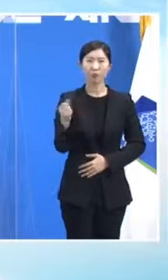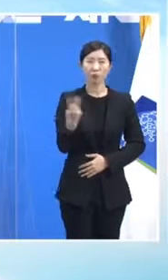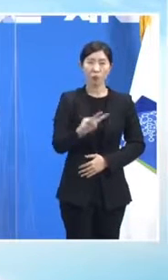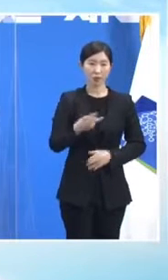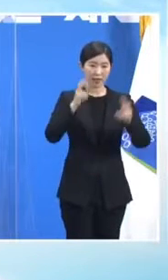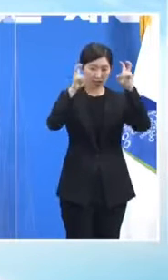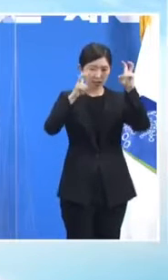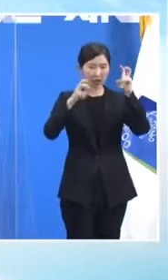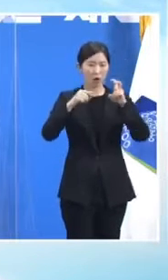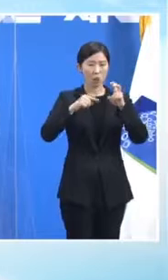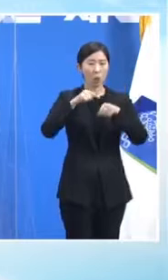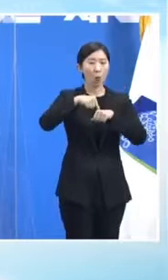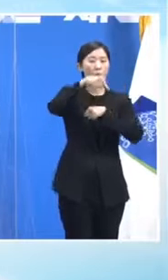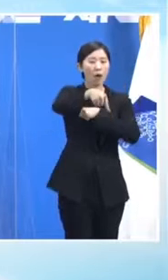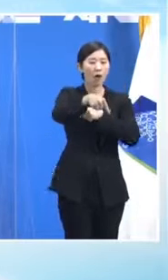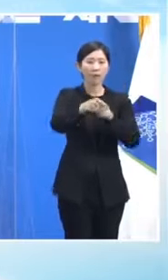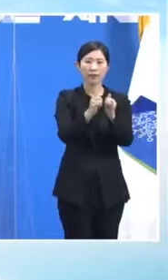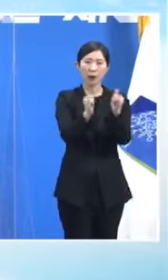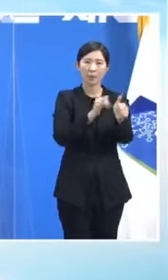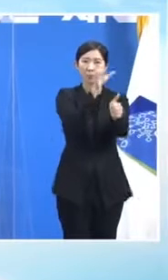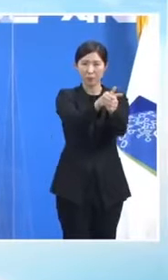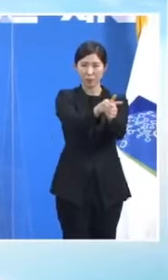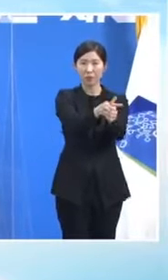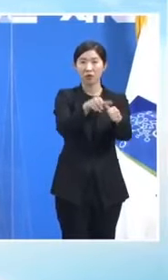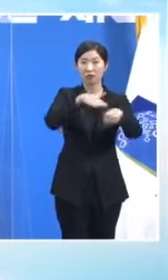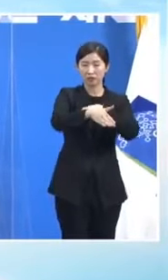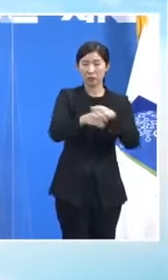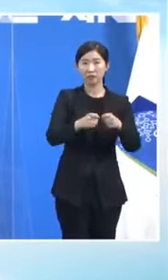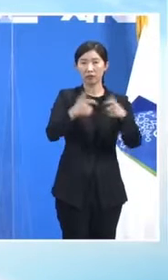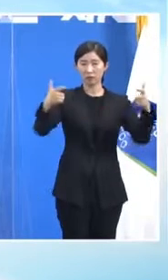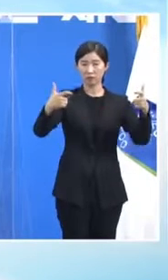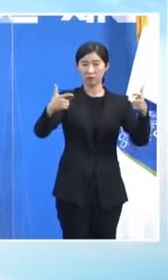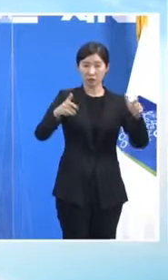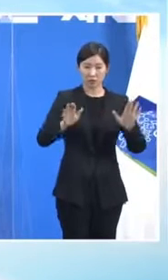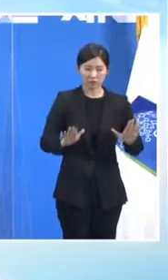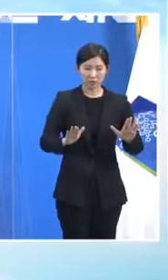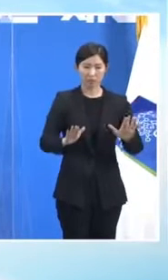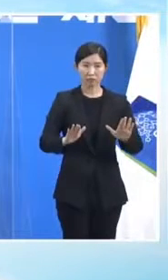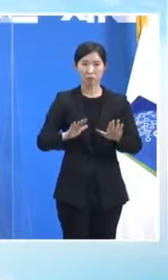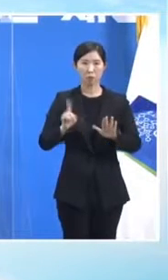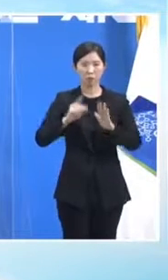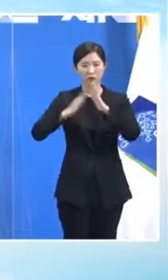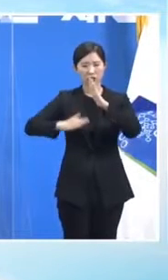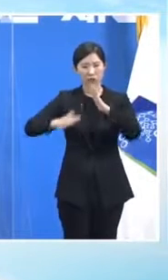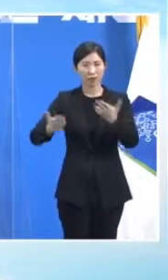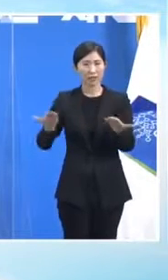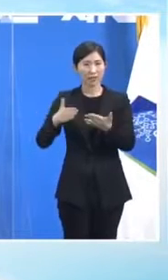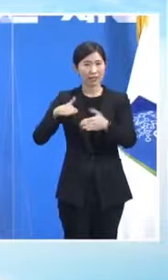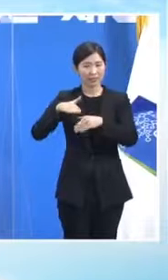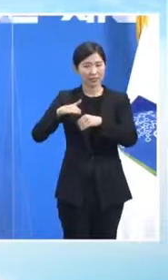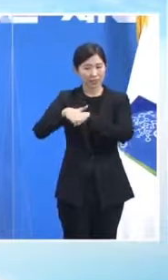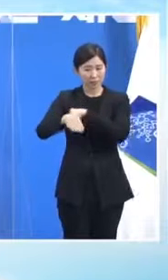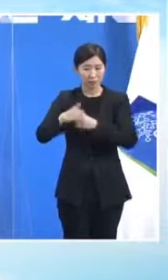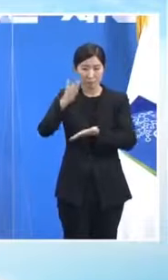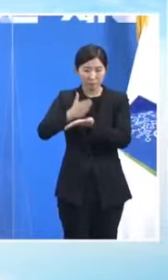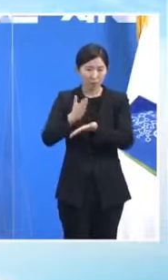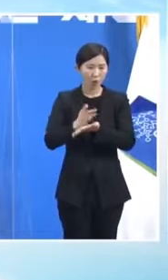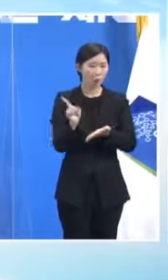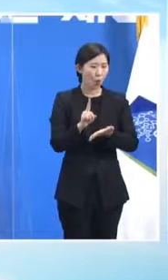프리랜서를 포함한 전형적인 임금 근로계약과 형태를 달리하는 용역 계약 형식의